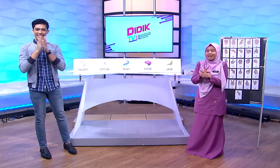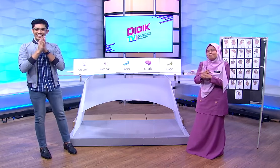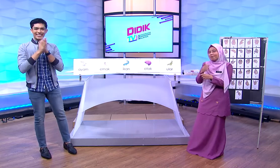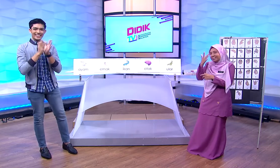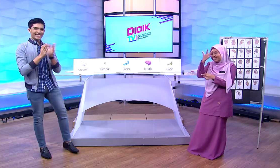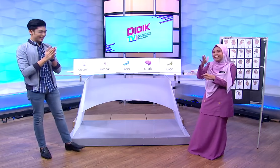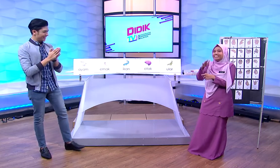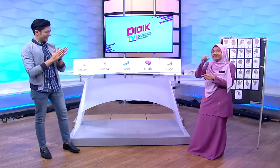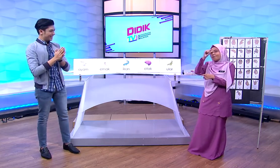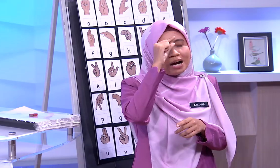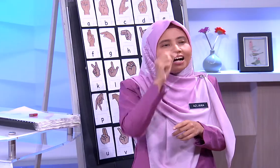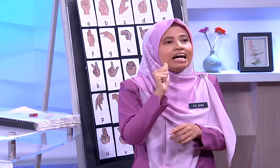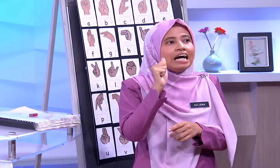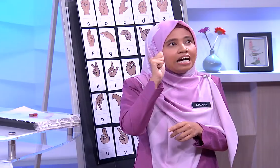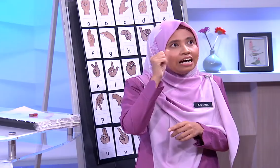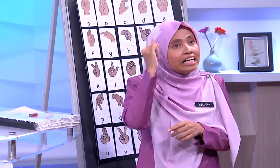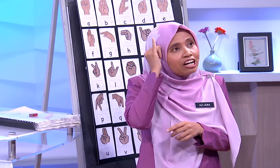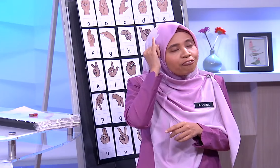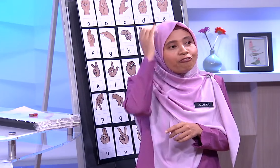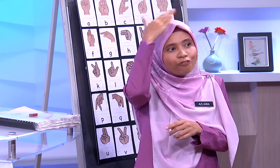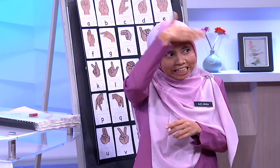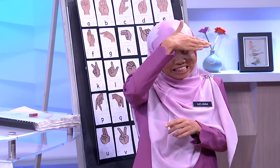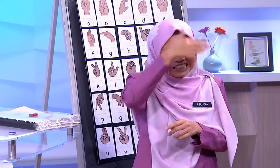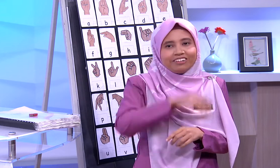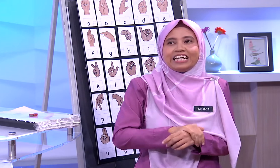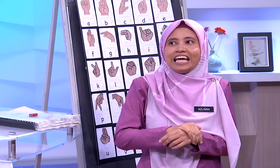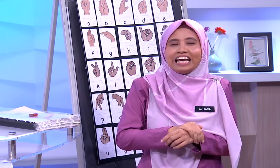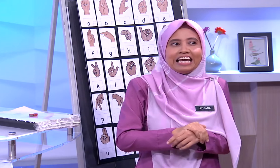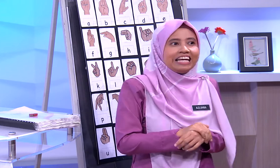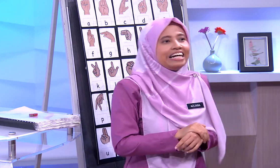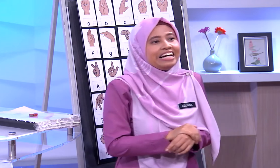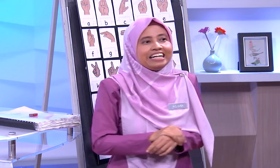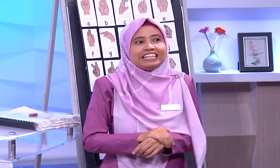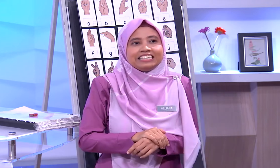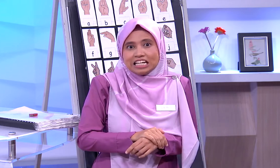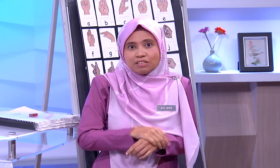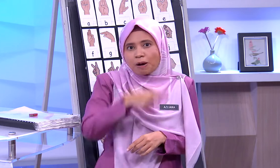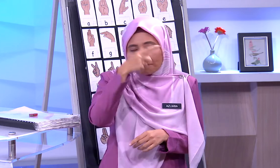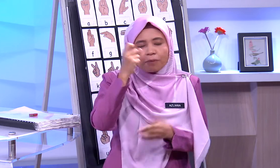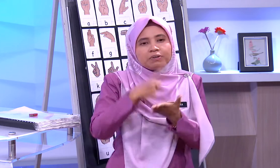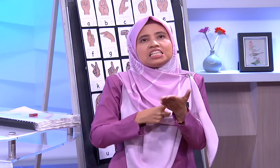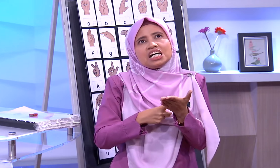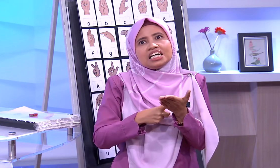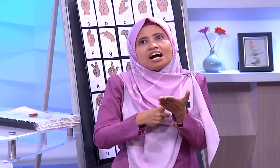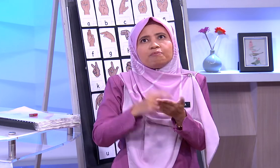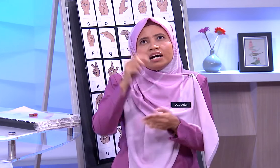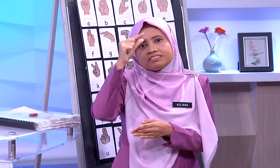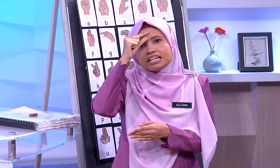fianmp3 ininya Abang air fine langsung kirim sebab apa Abang